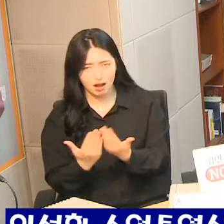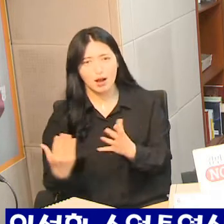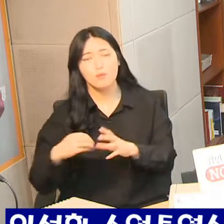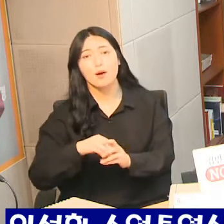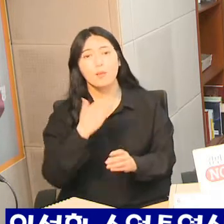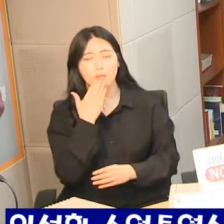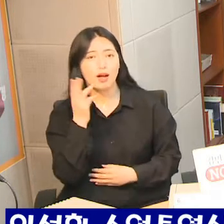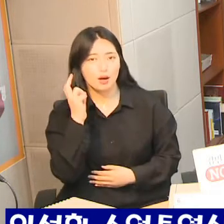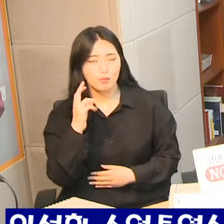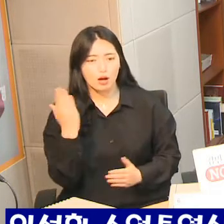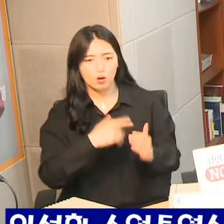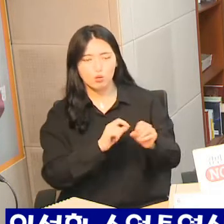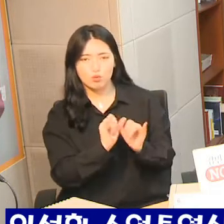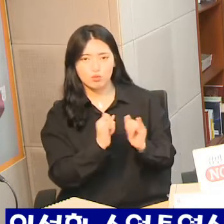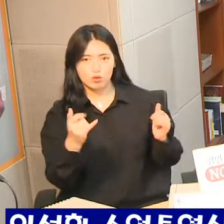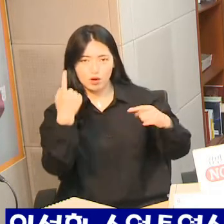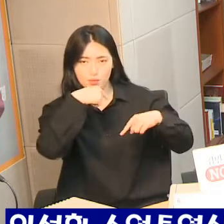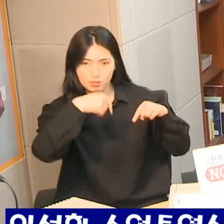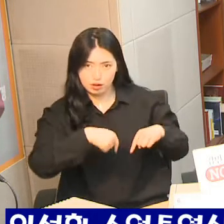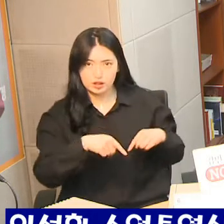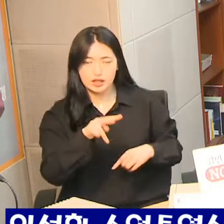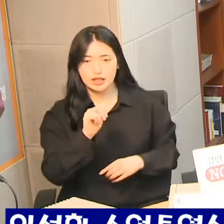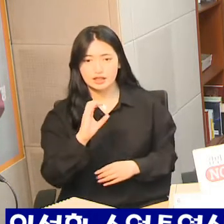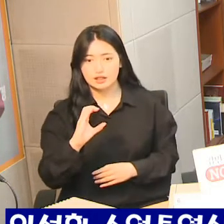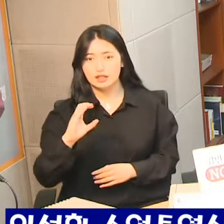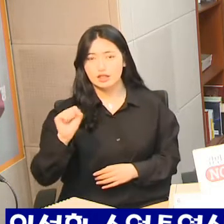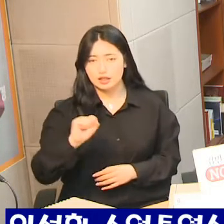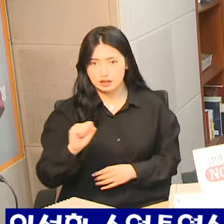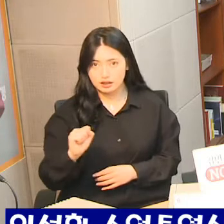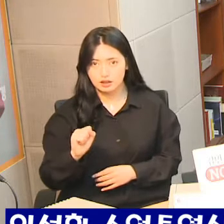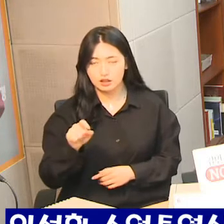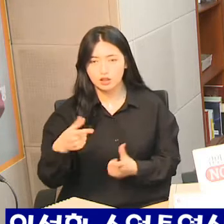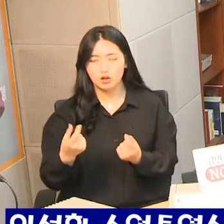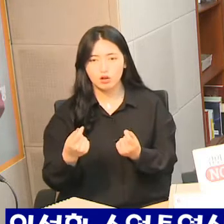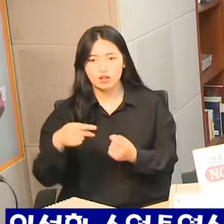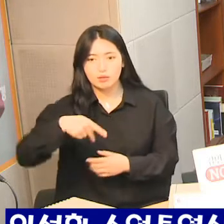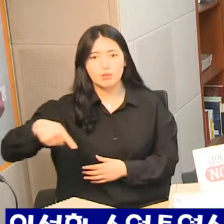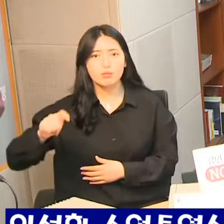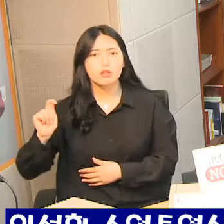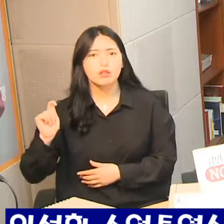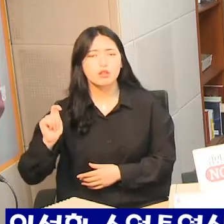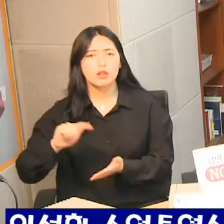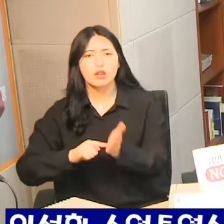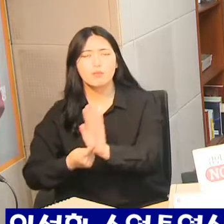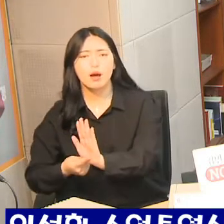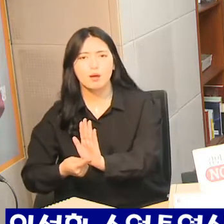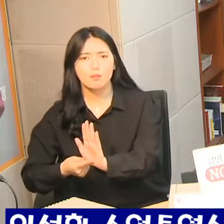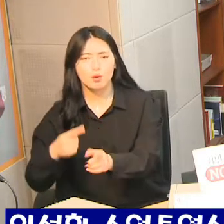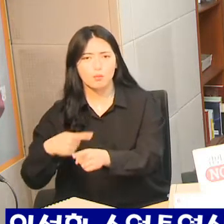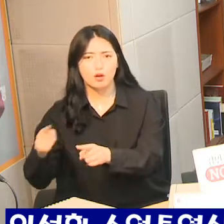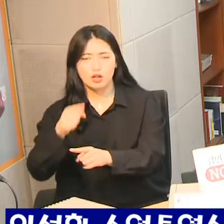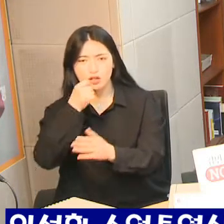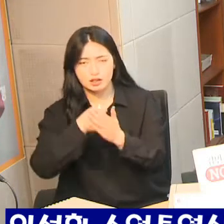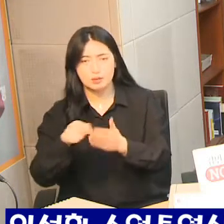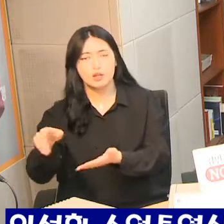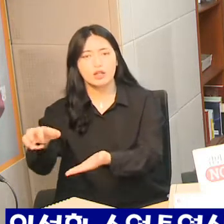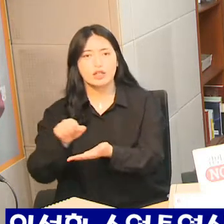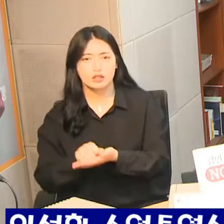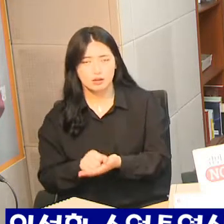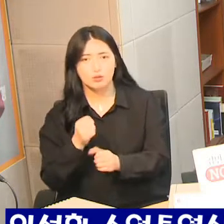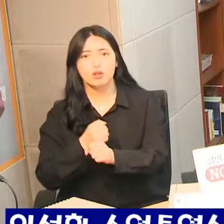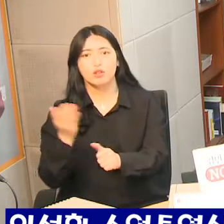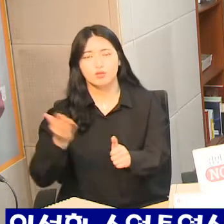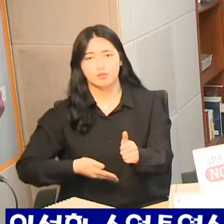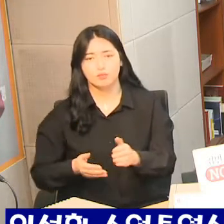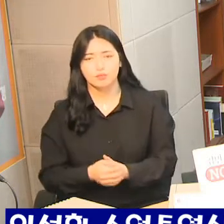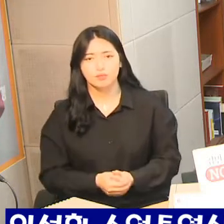거예요. 네. 요즘 공무원 면접이나 NCS 면접 같은 경우는 프레젠테이션 발표로 또 평가를 하기 때문에 참고를 해두시면 네. 이제 도움이